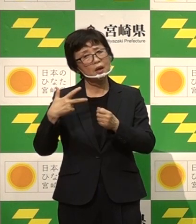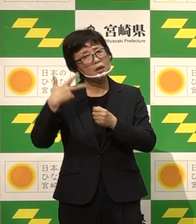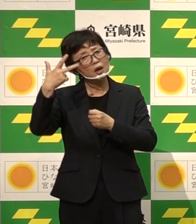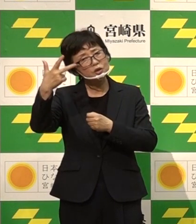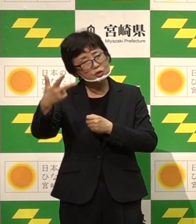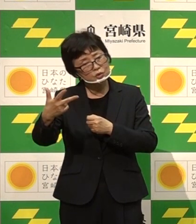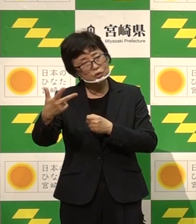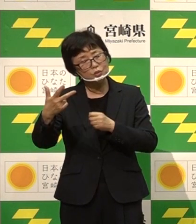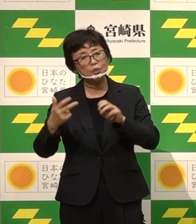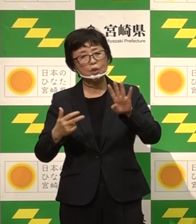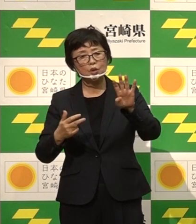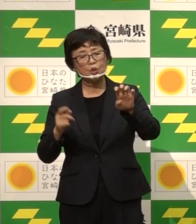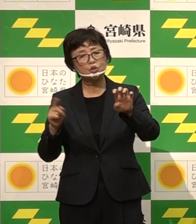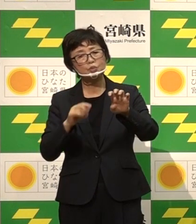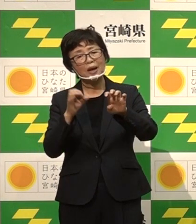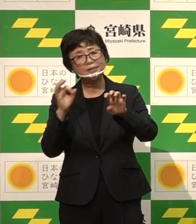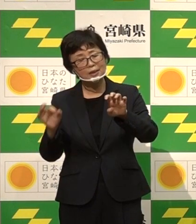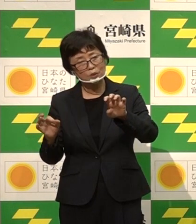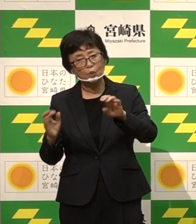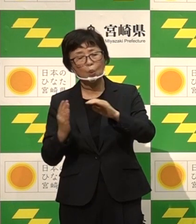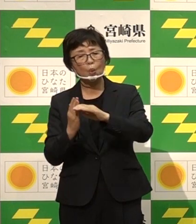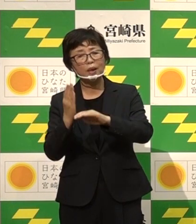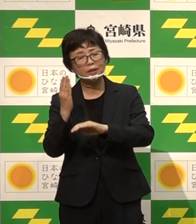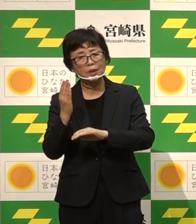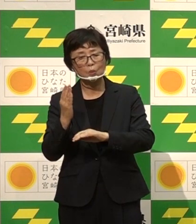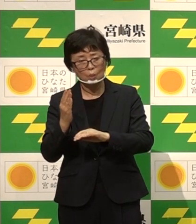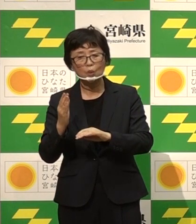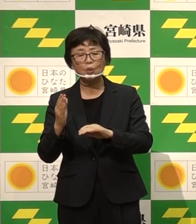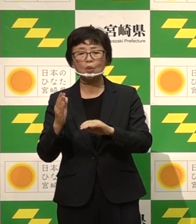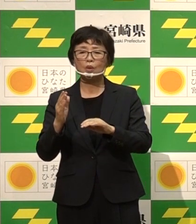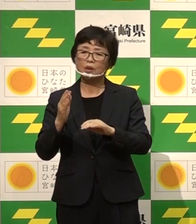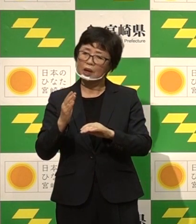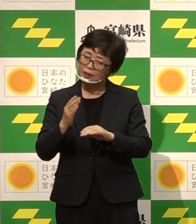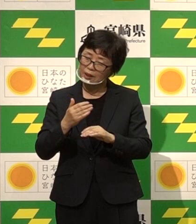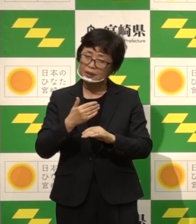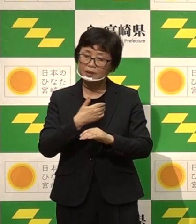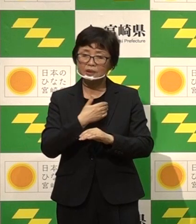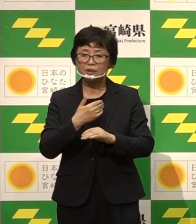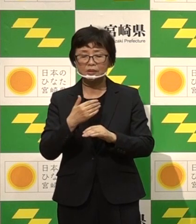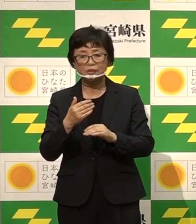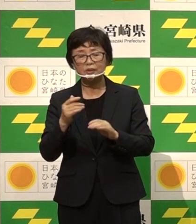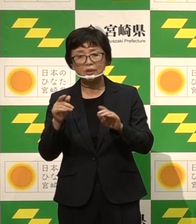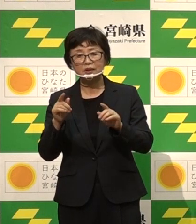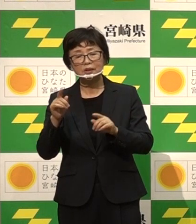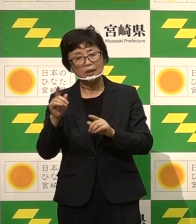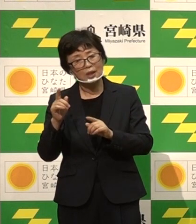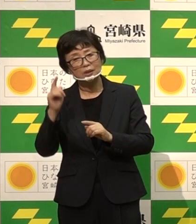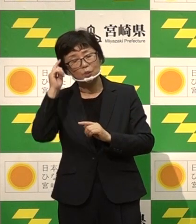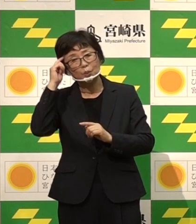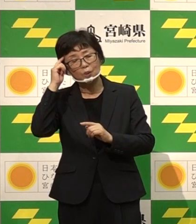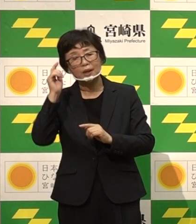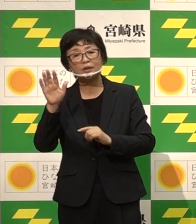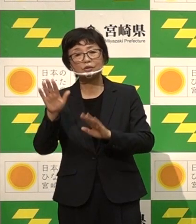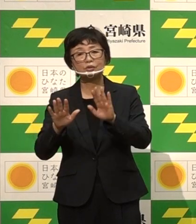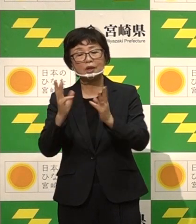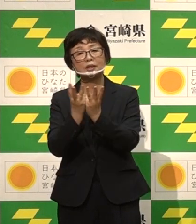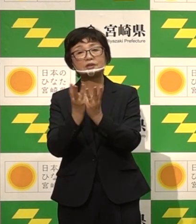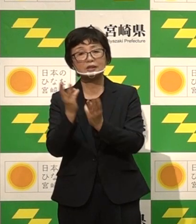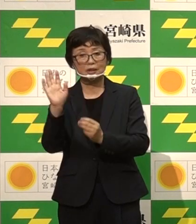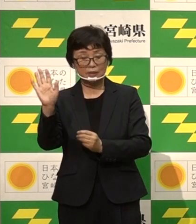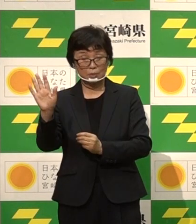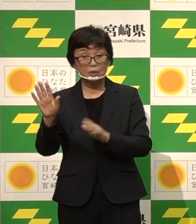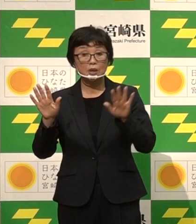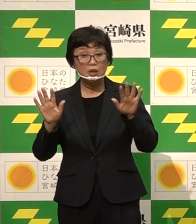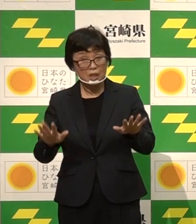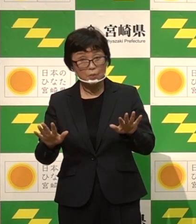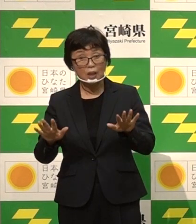これが4割を超えてもおかしくないのではないかというような今緊張感を持っております。今この